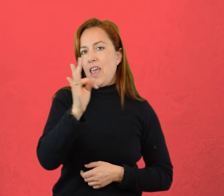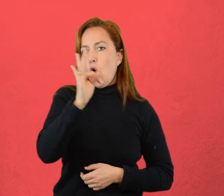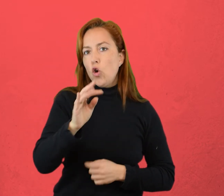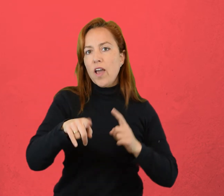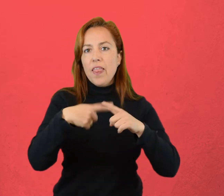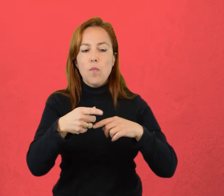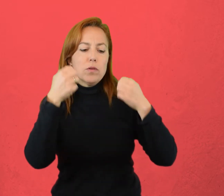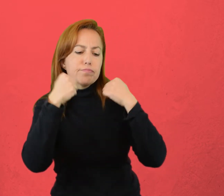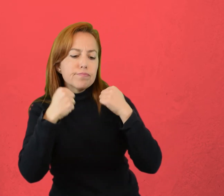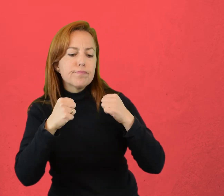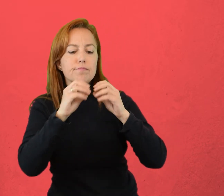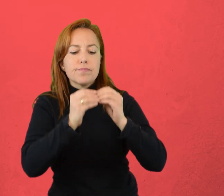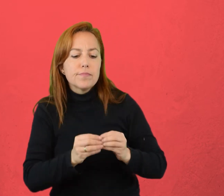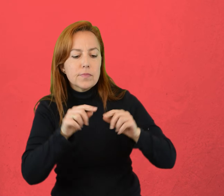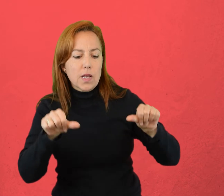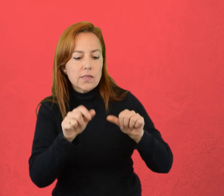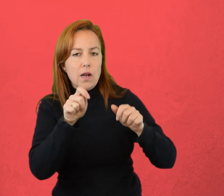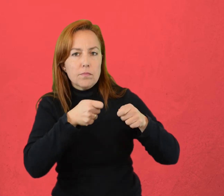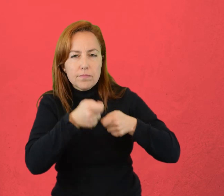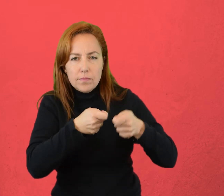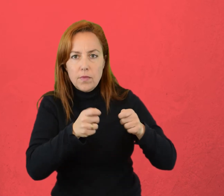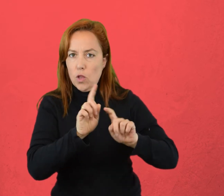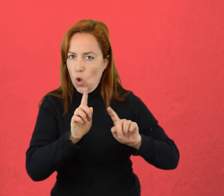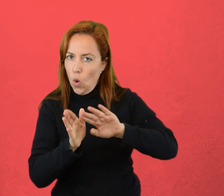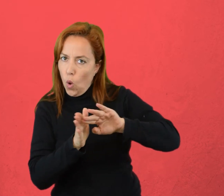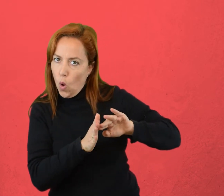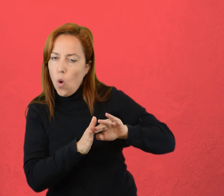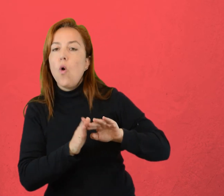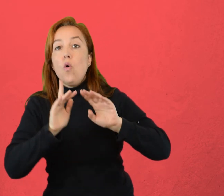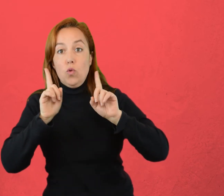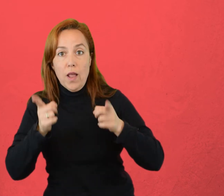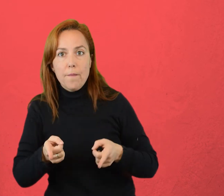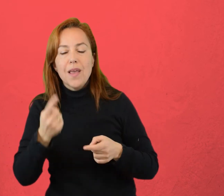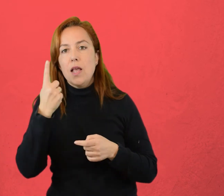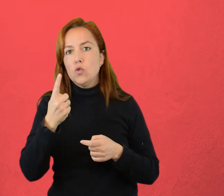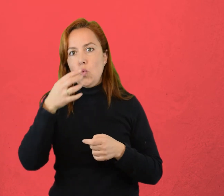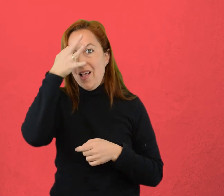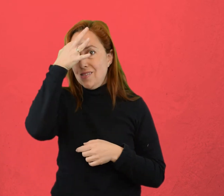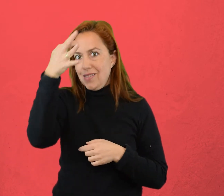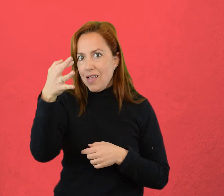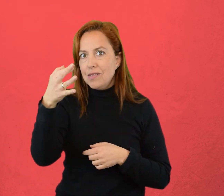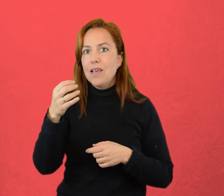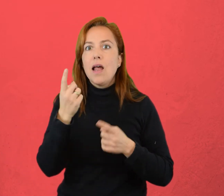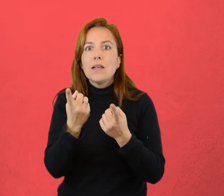resolución de problemas y ejercicios sino es una ciencia basada en hechos experimentales por lo tanto